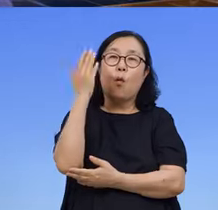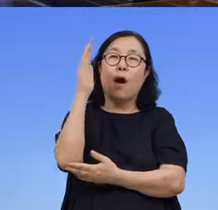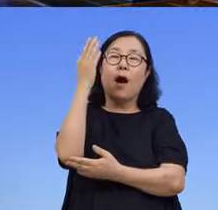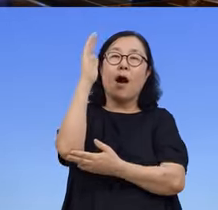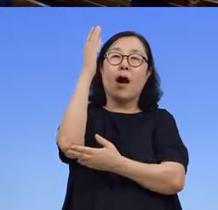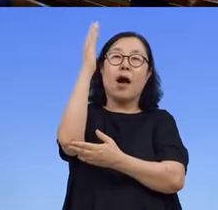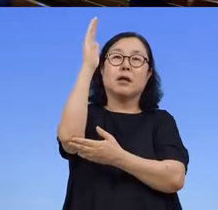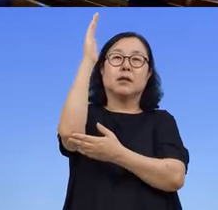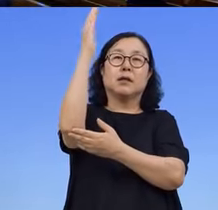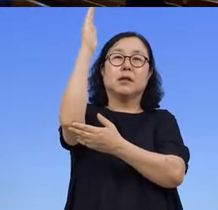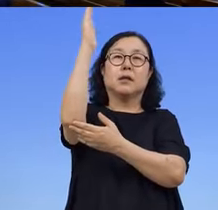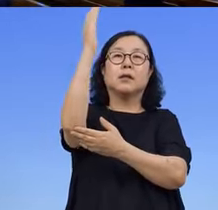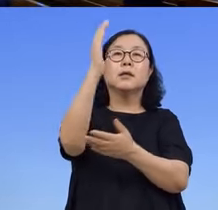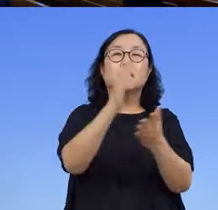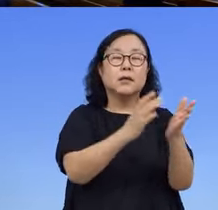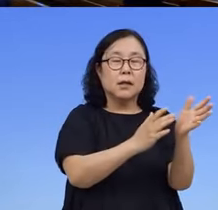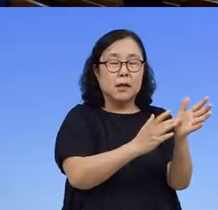영광을